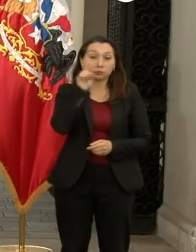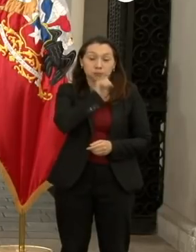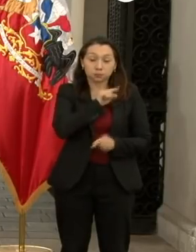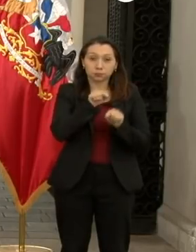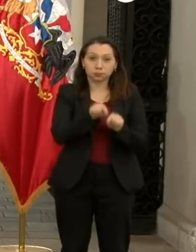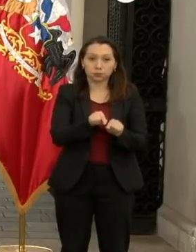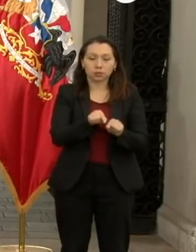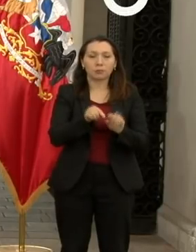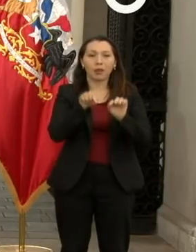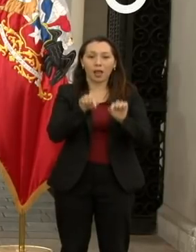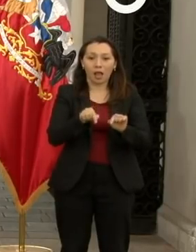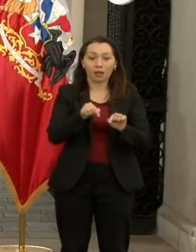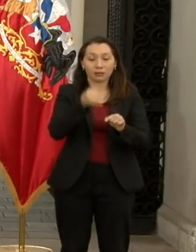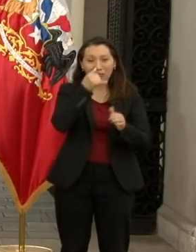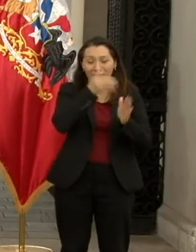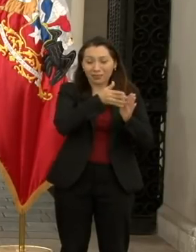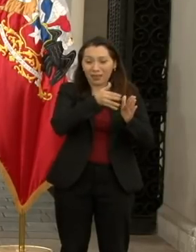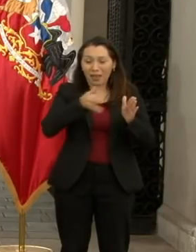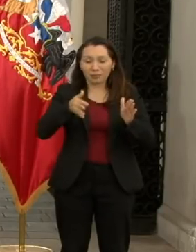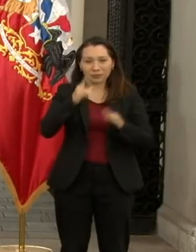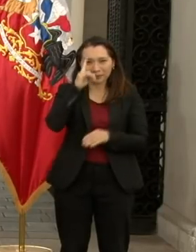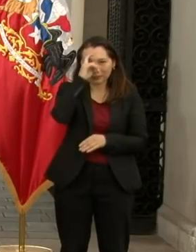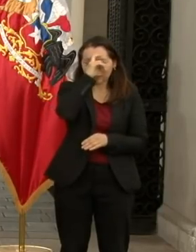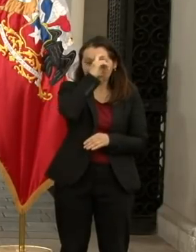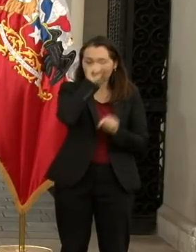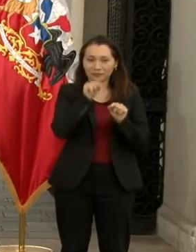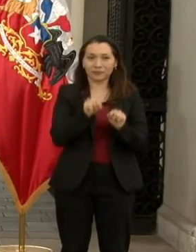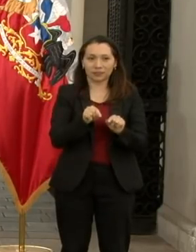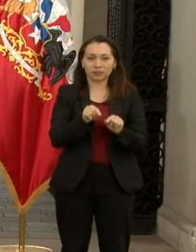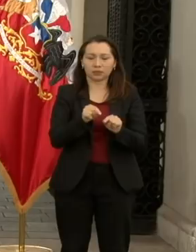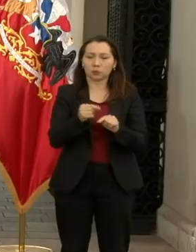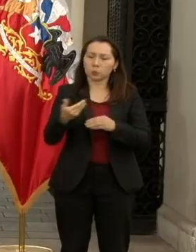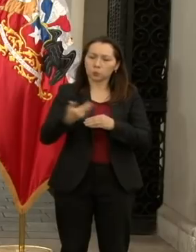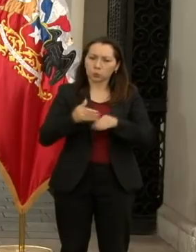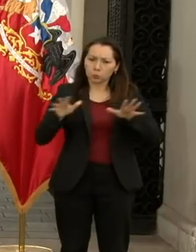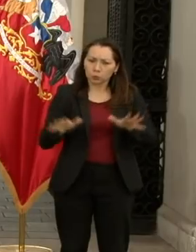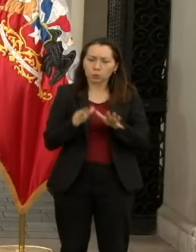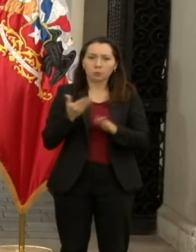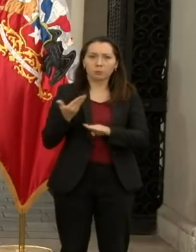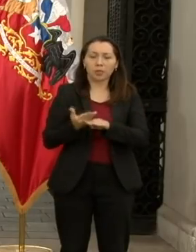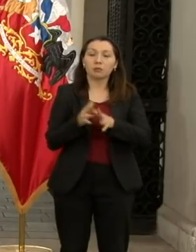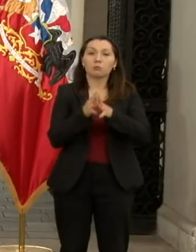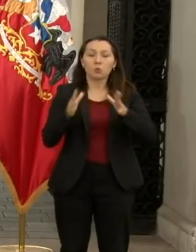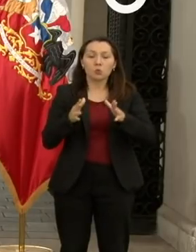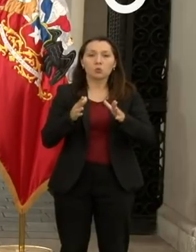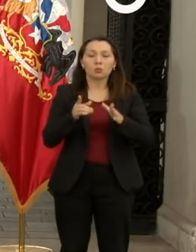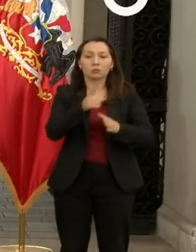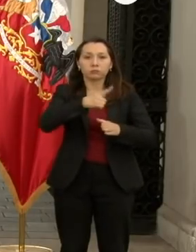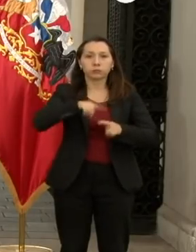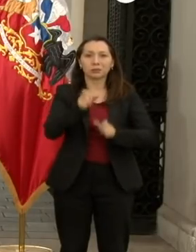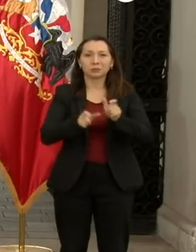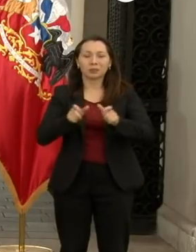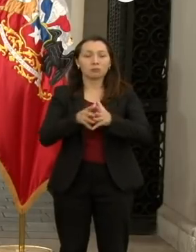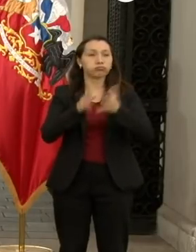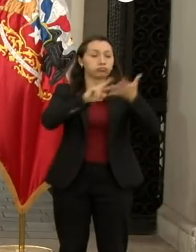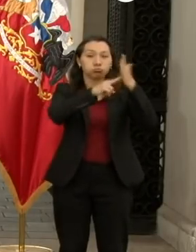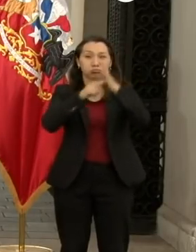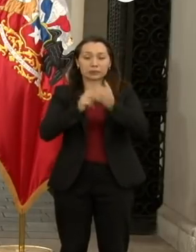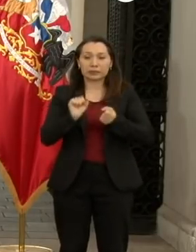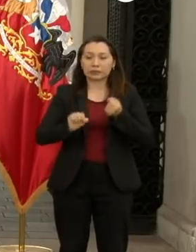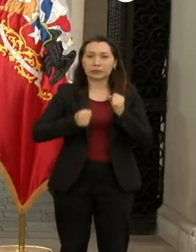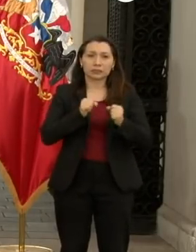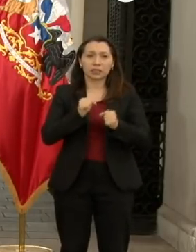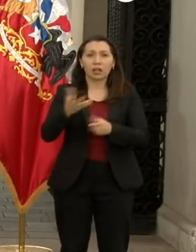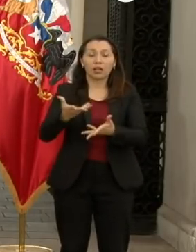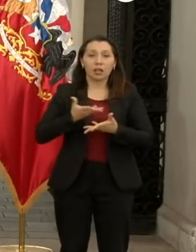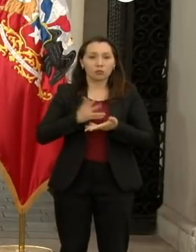finalmente, en estos tiempos difíciles, exigentes y que producen tantos problemas y